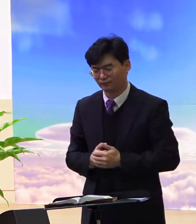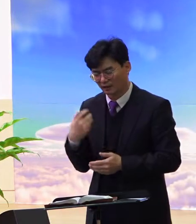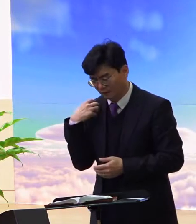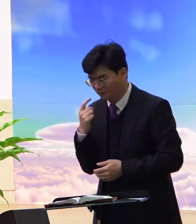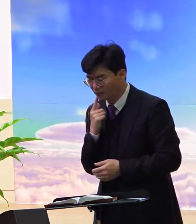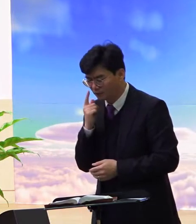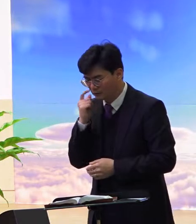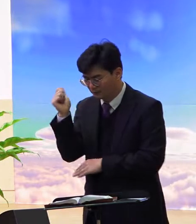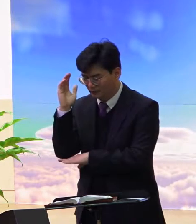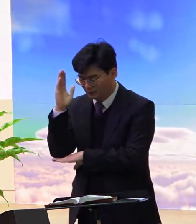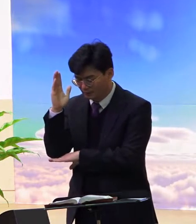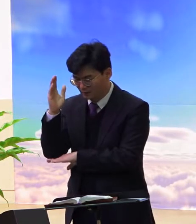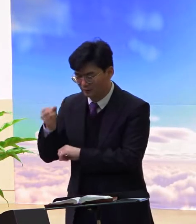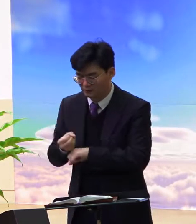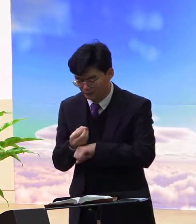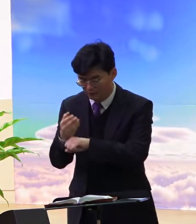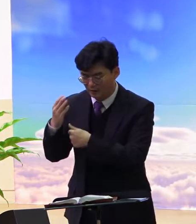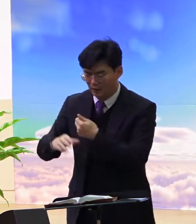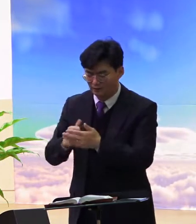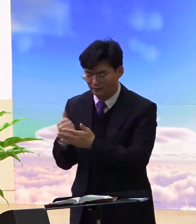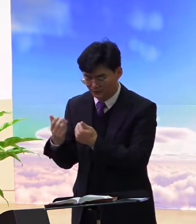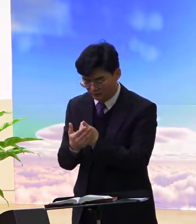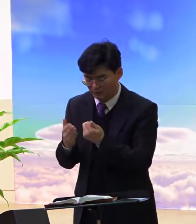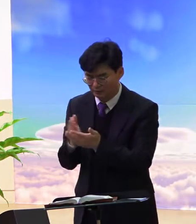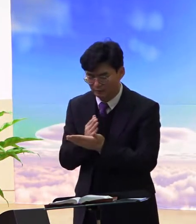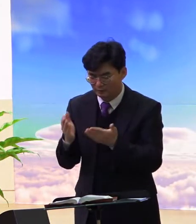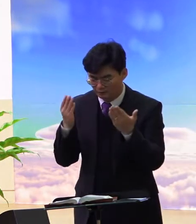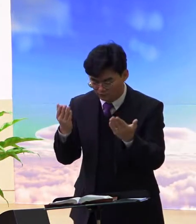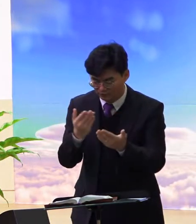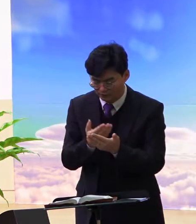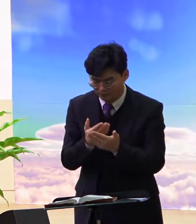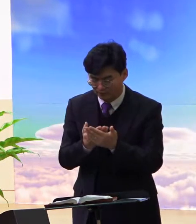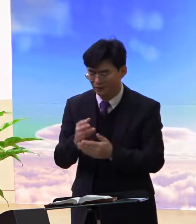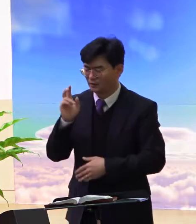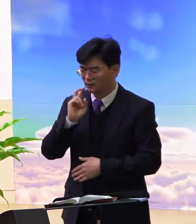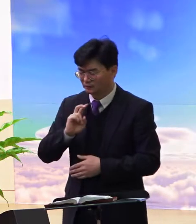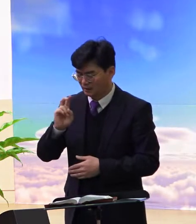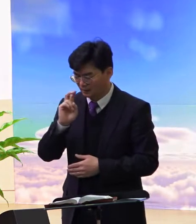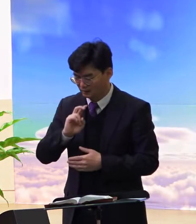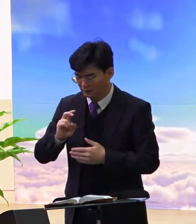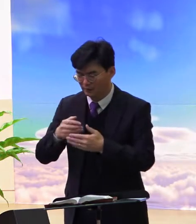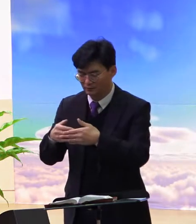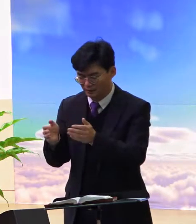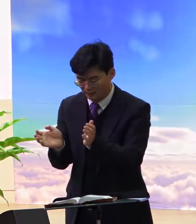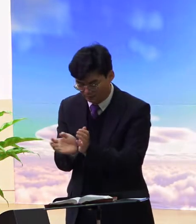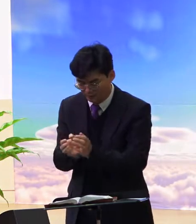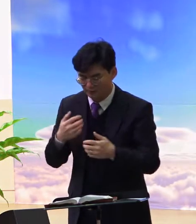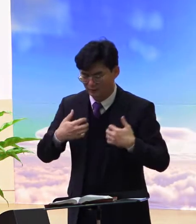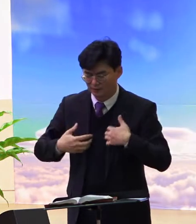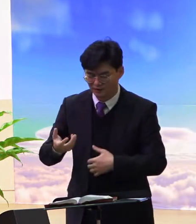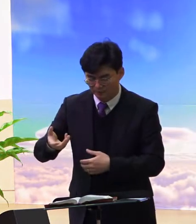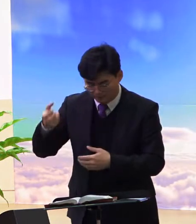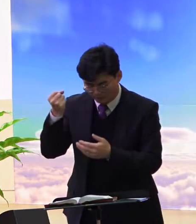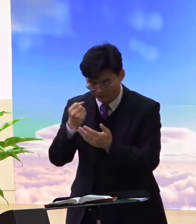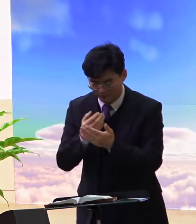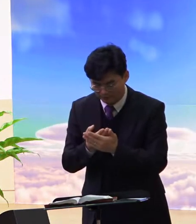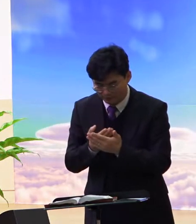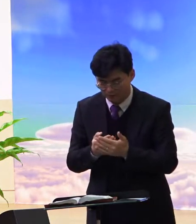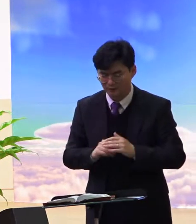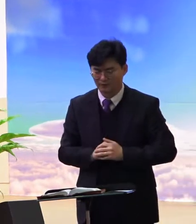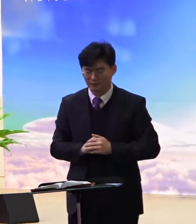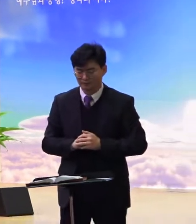하시옵소서. 찬양으로 예배를 돕는 헤세드 찬양단의 헌신과 할렐루야 찬양대의 찬양을 기쁘게 받아주시기를